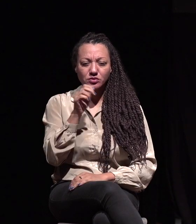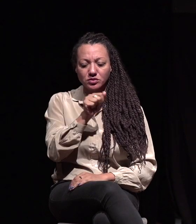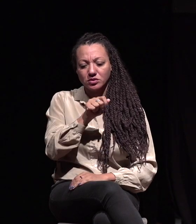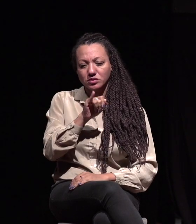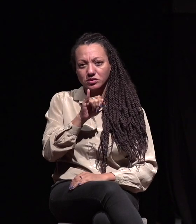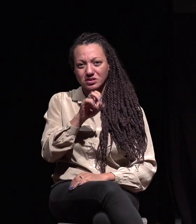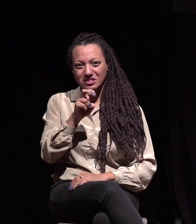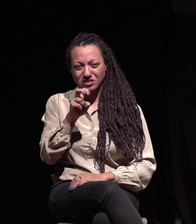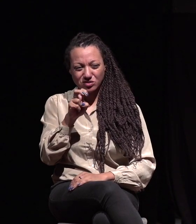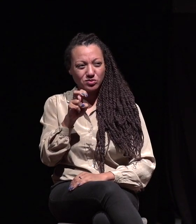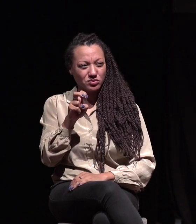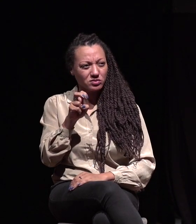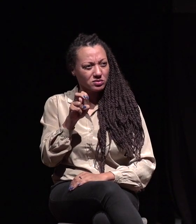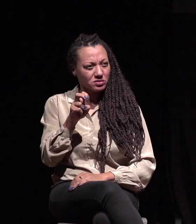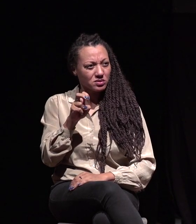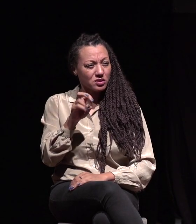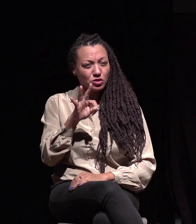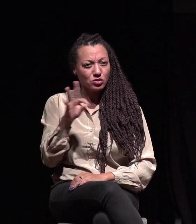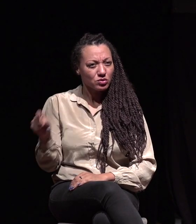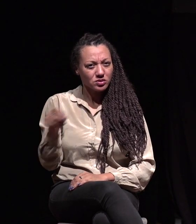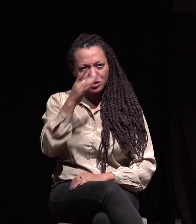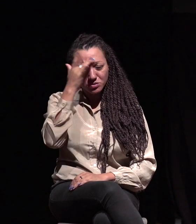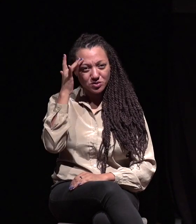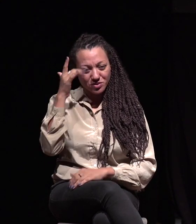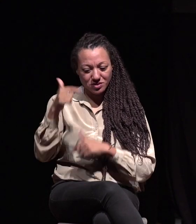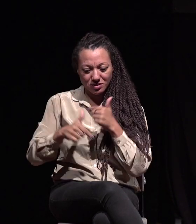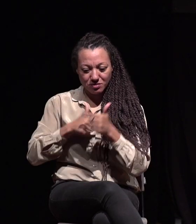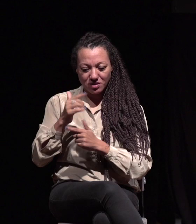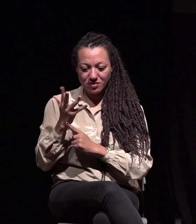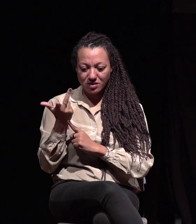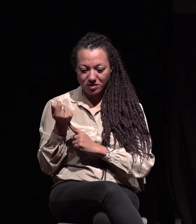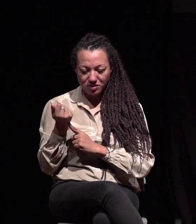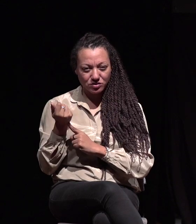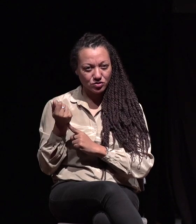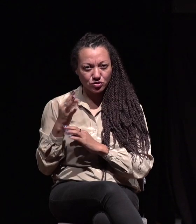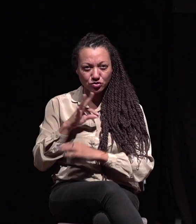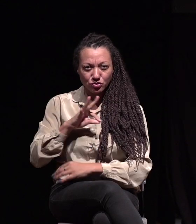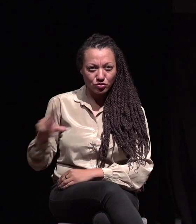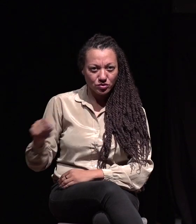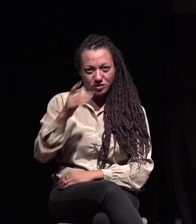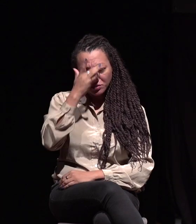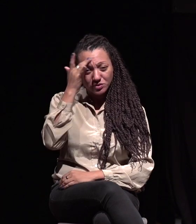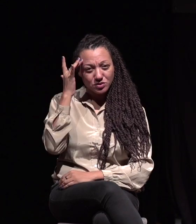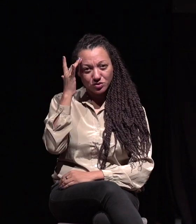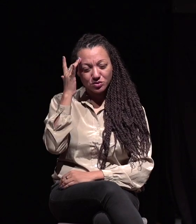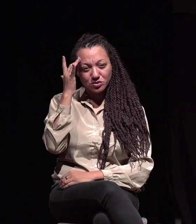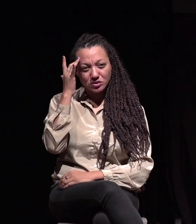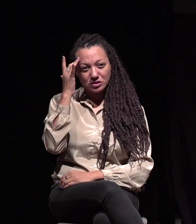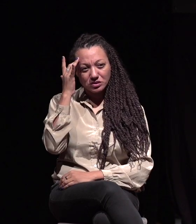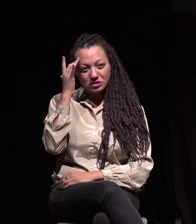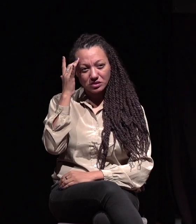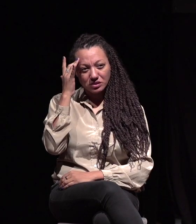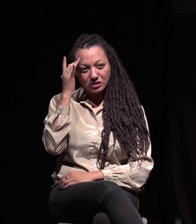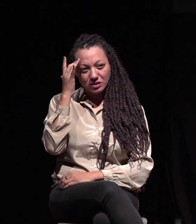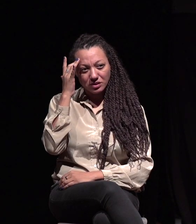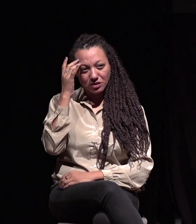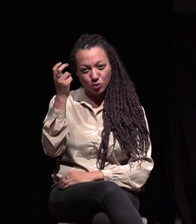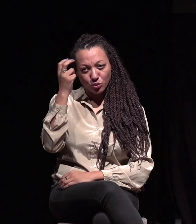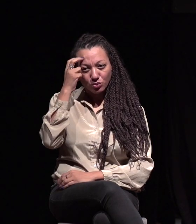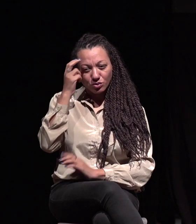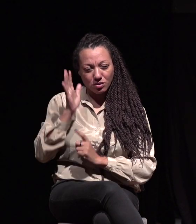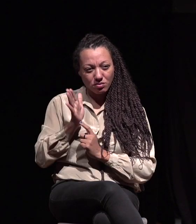AI-5, para todos aqueles que trabalhavam com arte e com aquilo que é a expressão da nossa